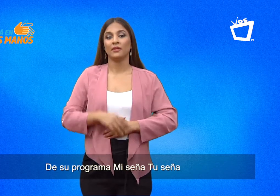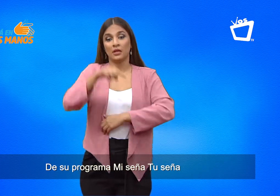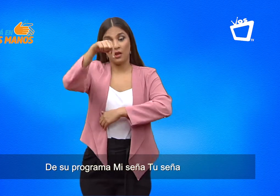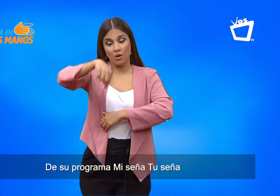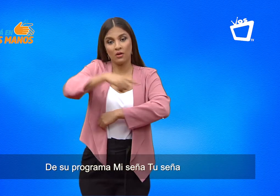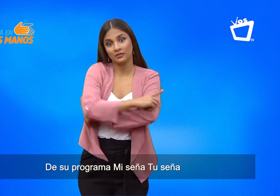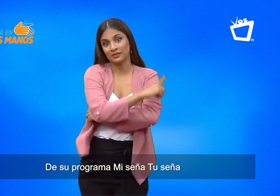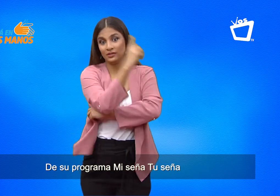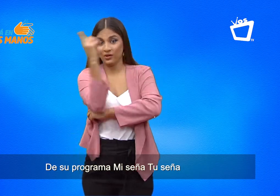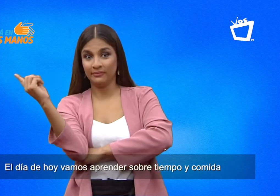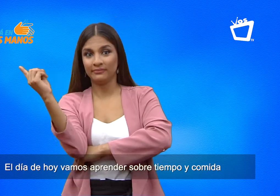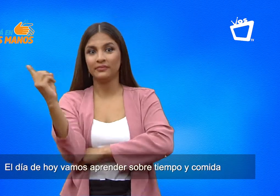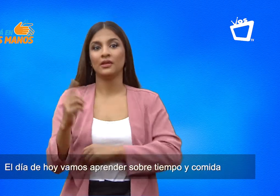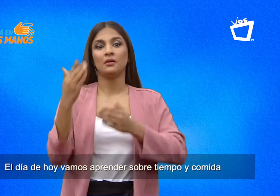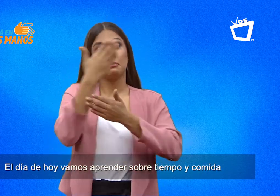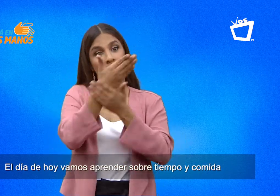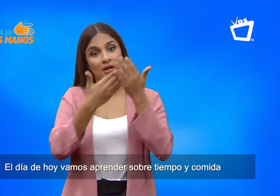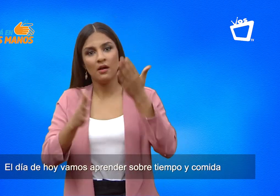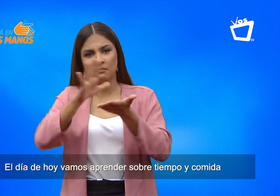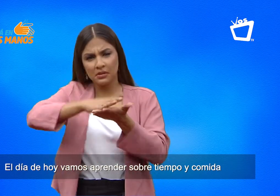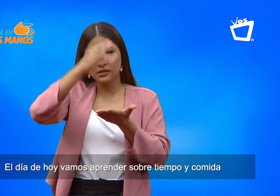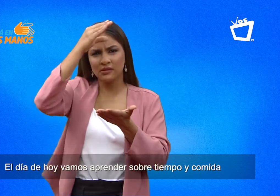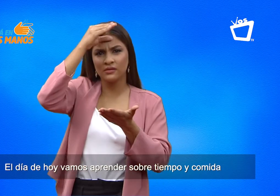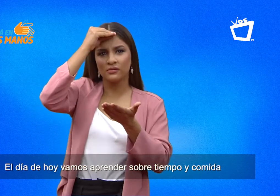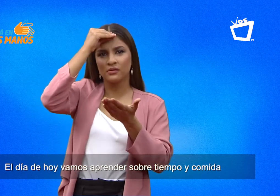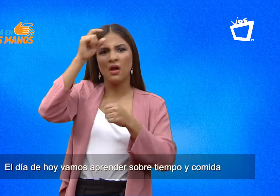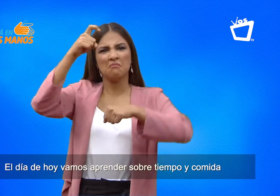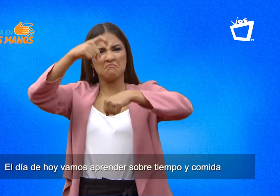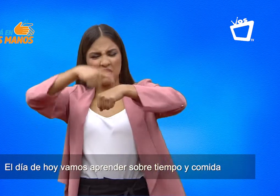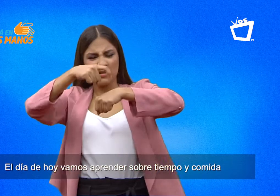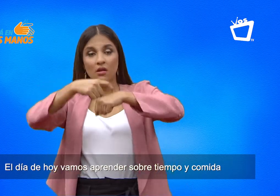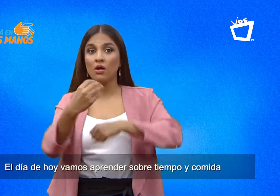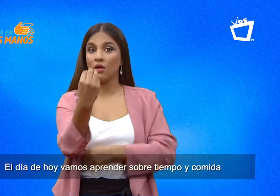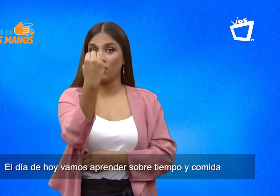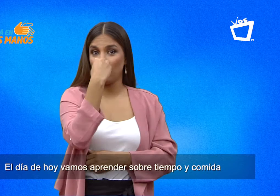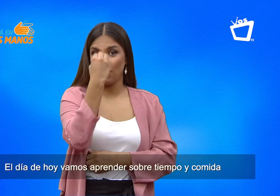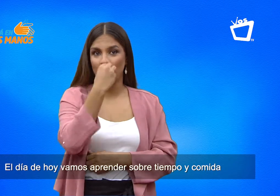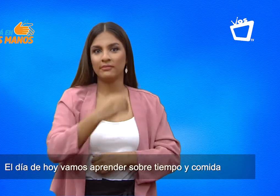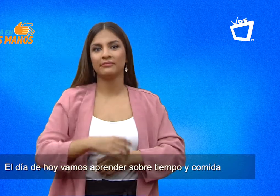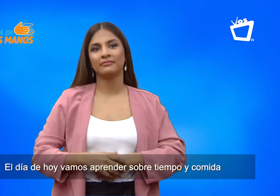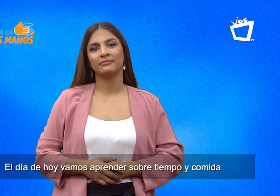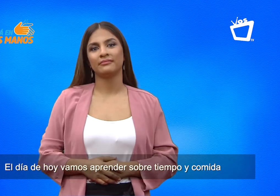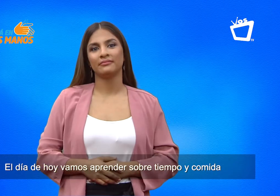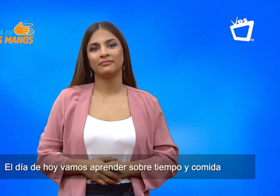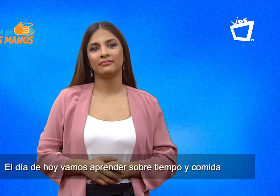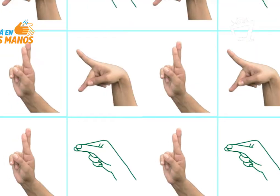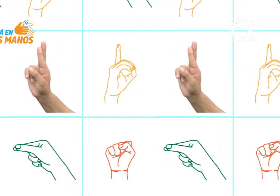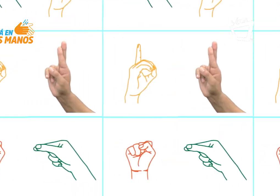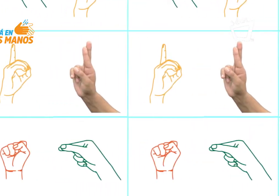Tu Seña. El día de hoy vamos a aprender sobre tiempo y comida.